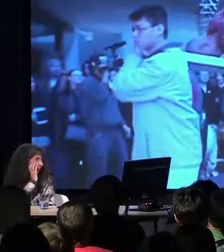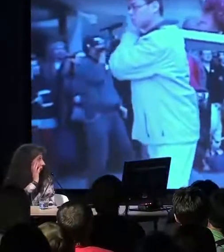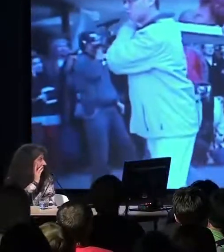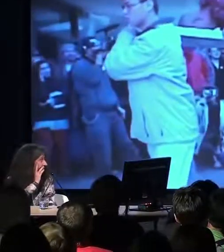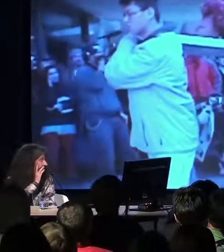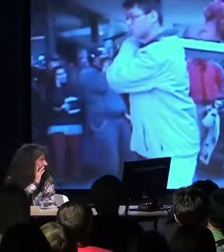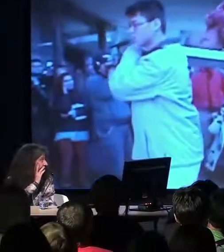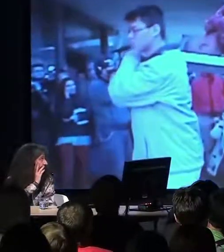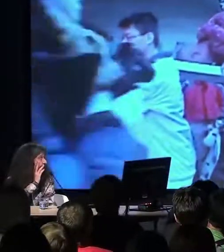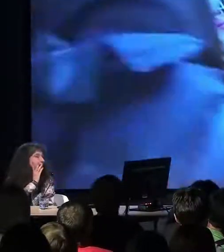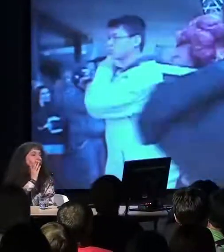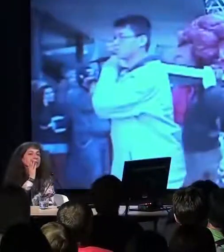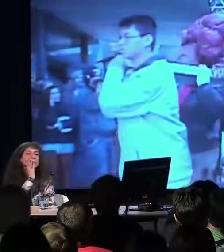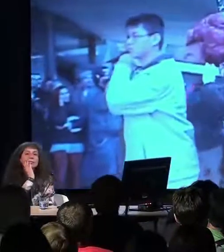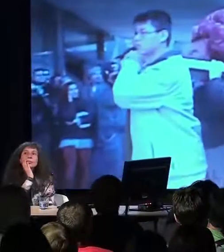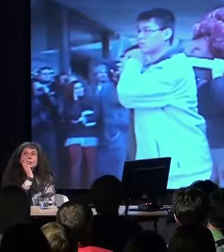азиатской внешности.